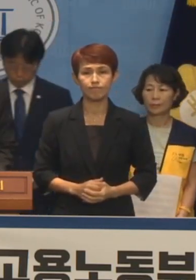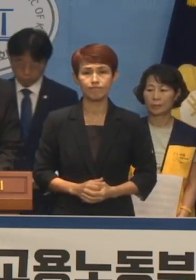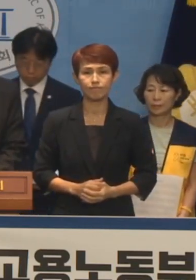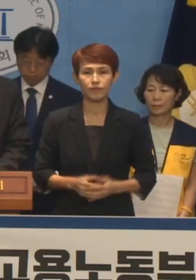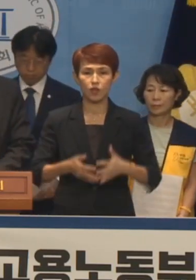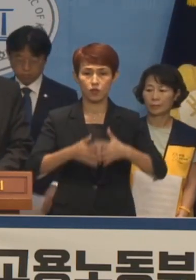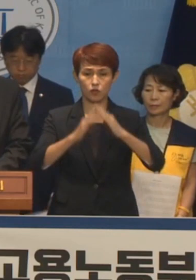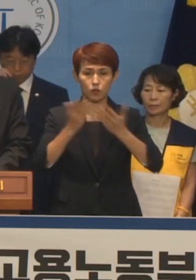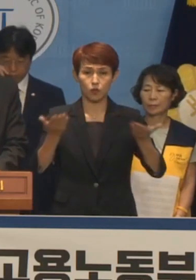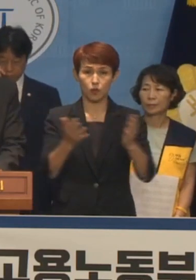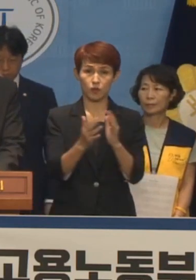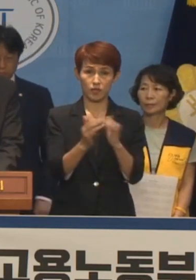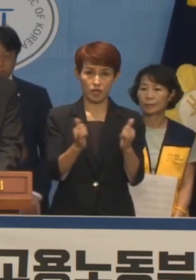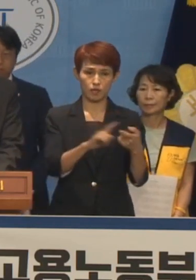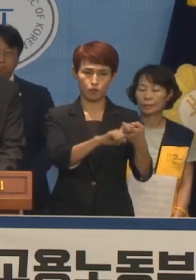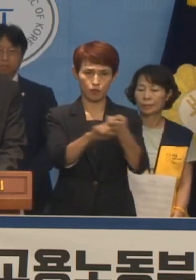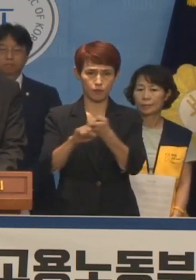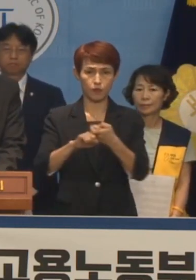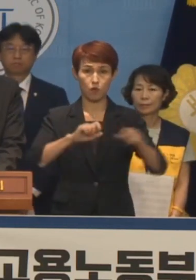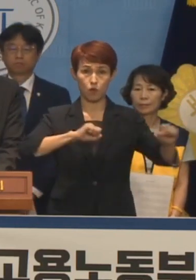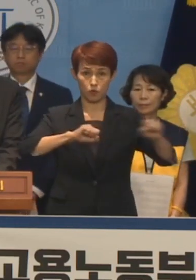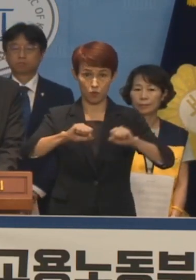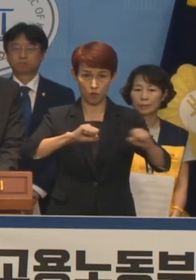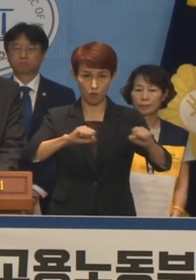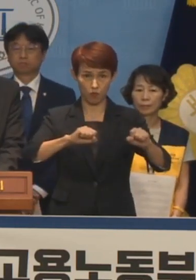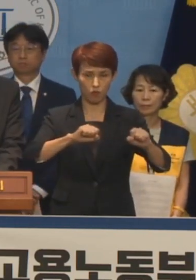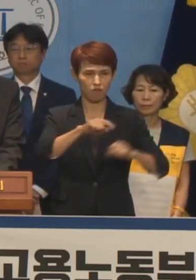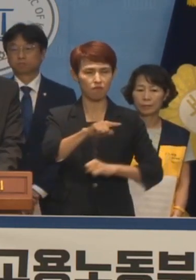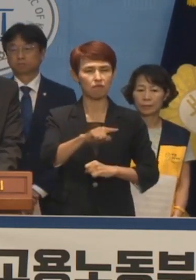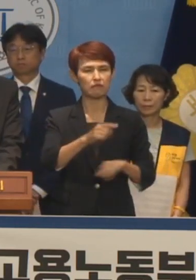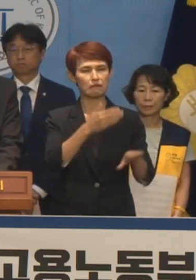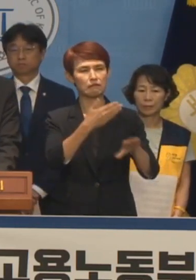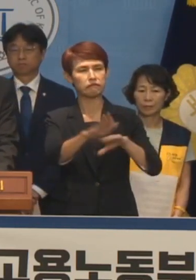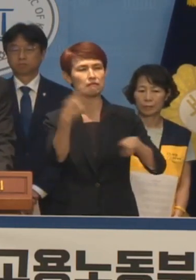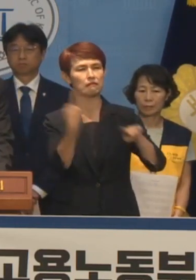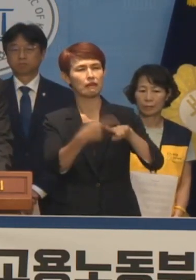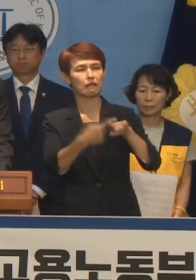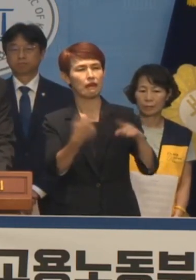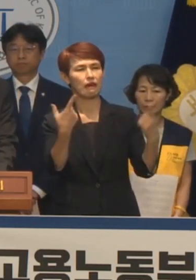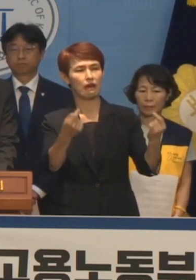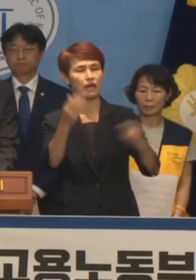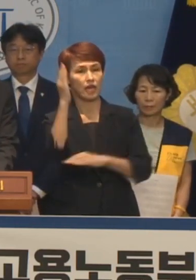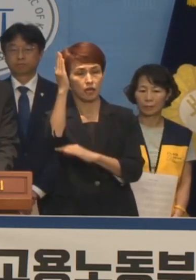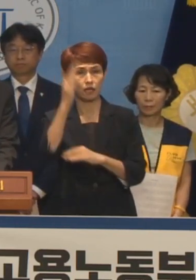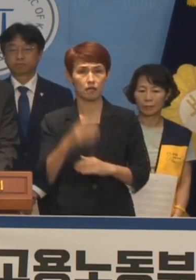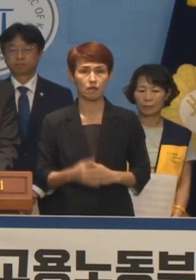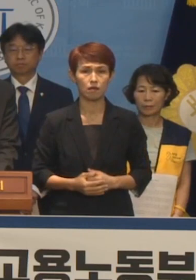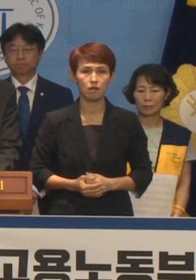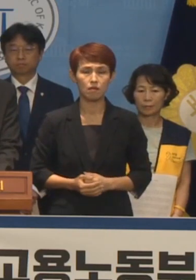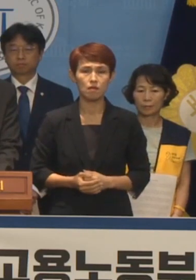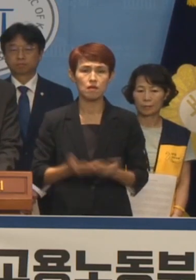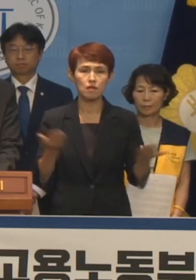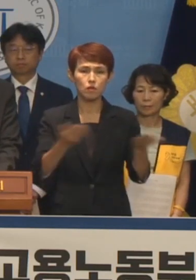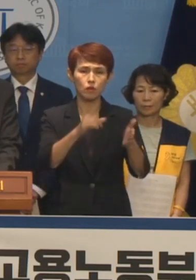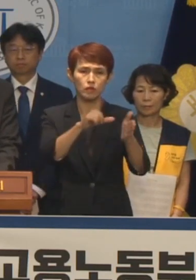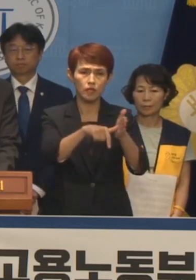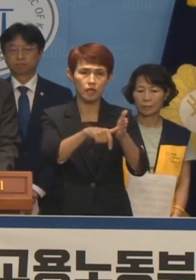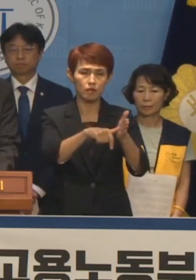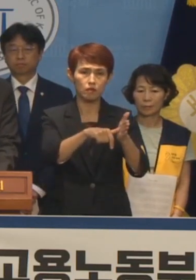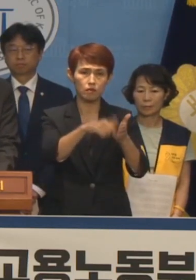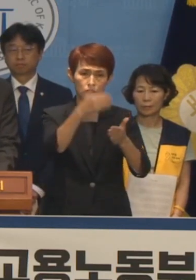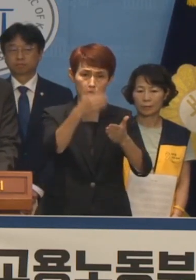건설 노동자들의 노동조합 활동을 건설 폭력배로 몰아가고 노조 회계 공시와 근로시간 면제 제도를